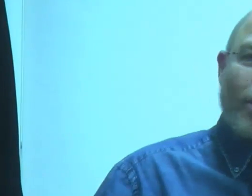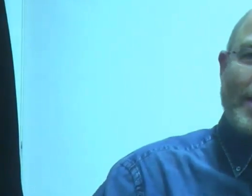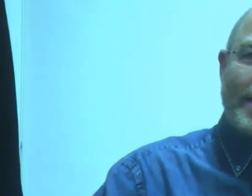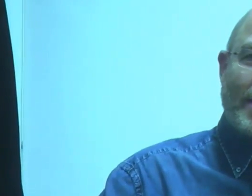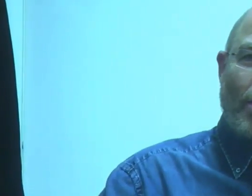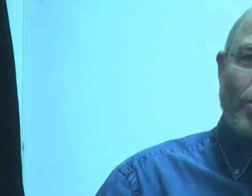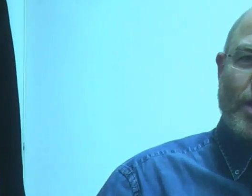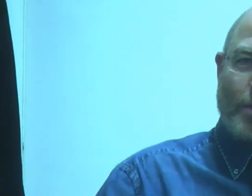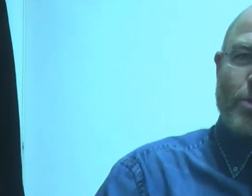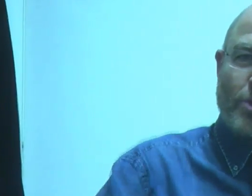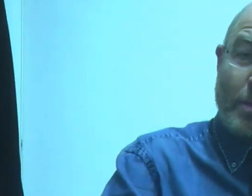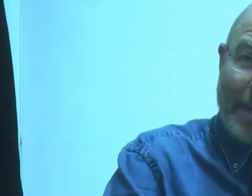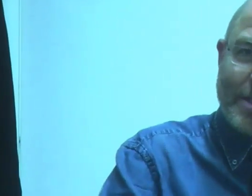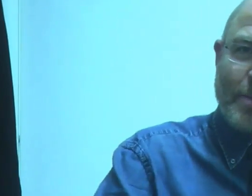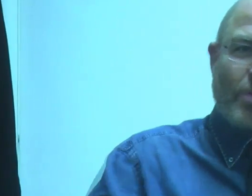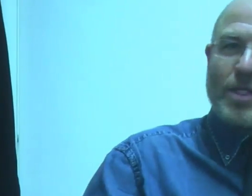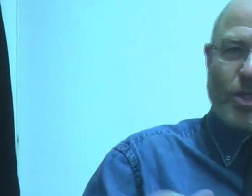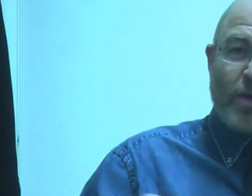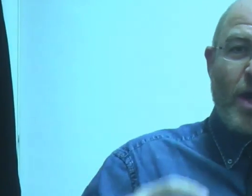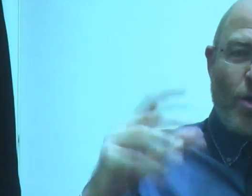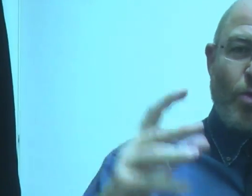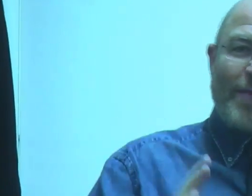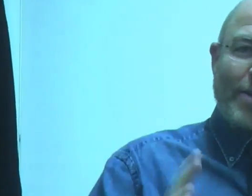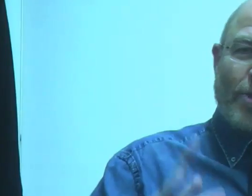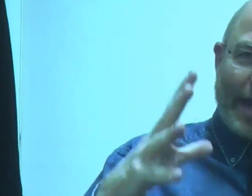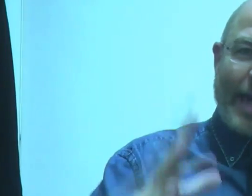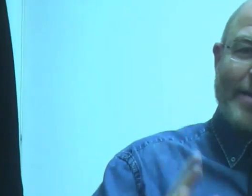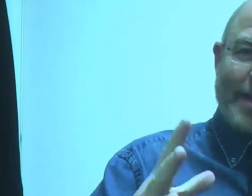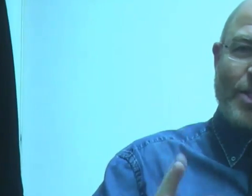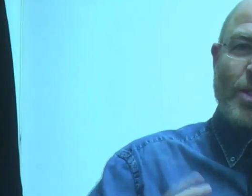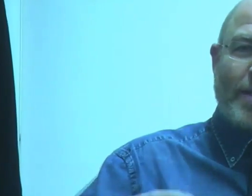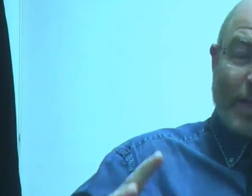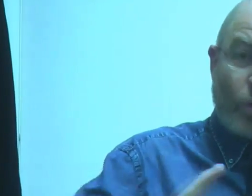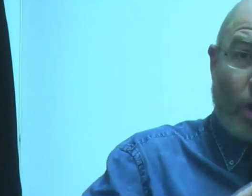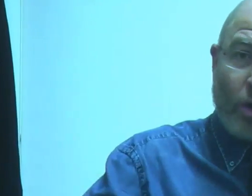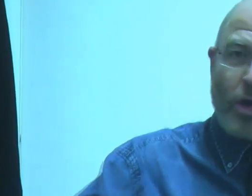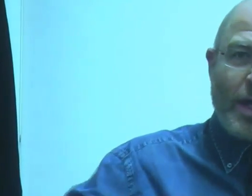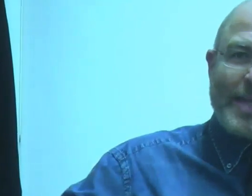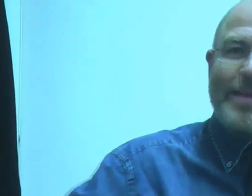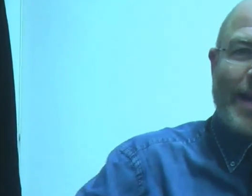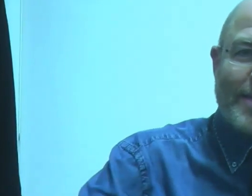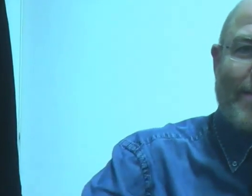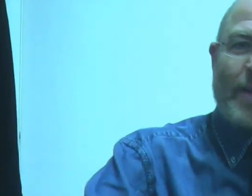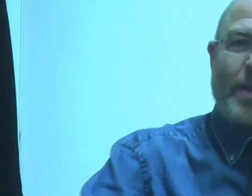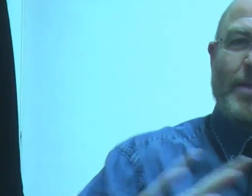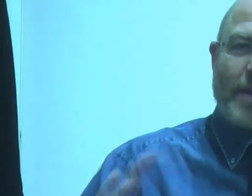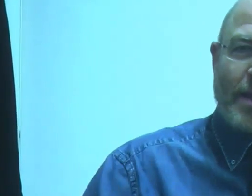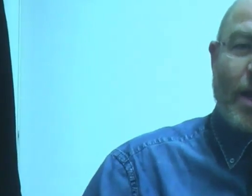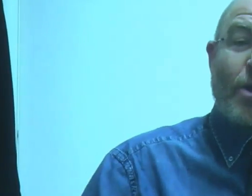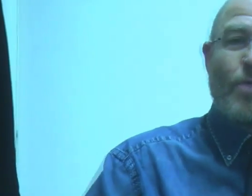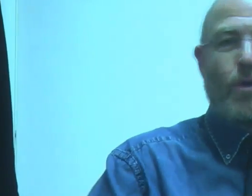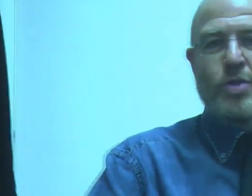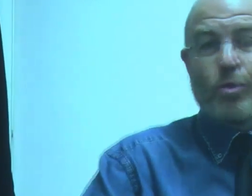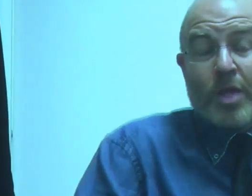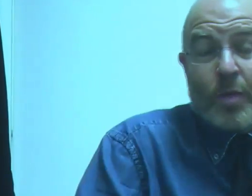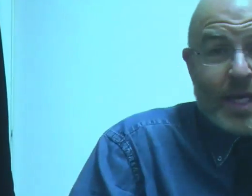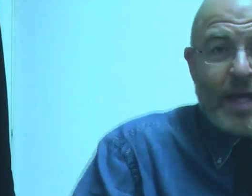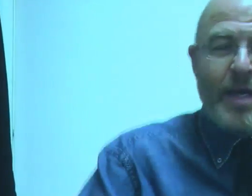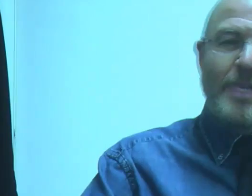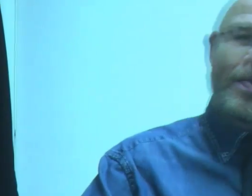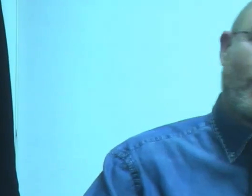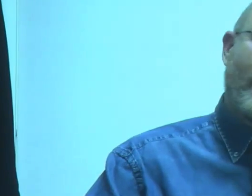abitanti ma con le stesse logiche appunto del paese di provincia dove un evento che accade della città dell'uomo interessa veramente è coinvolti